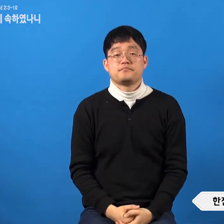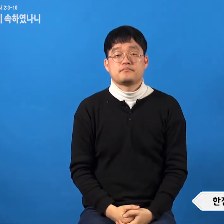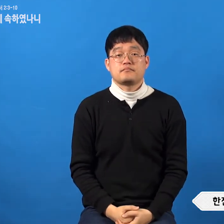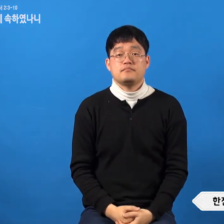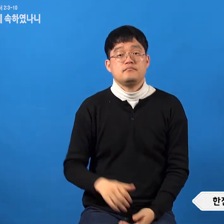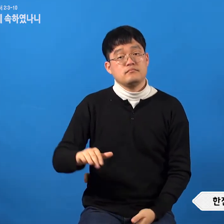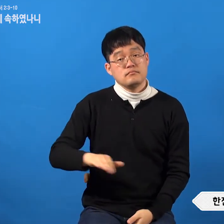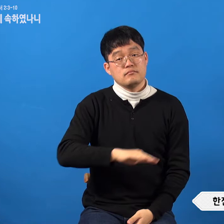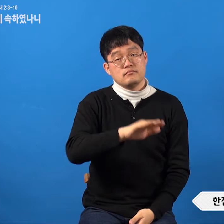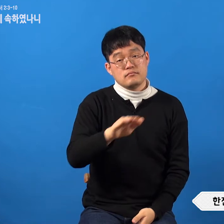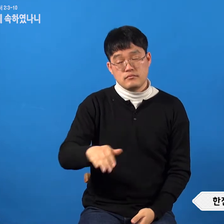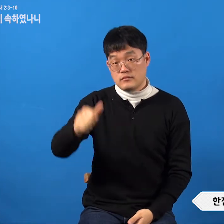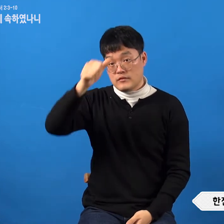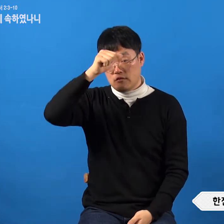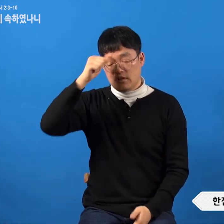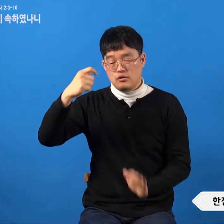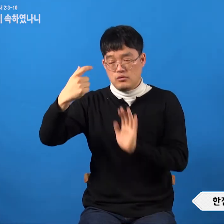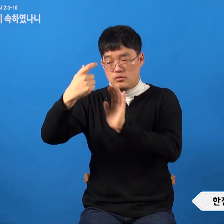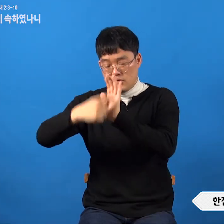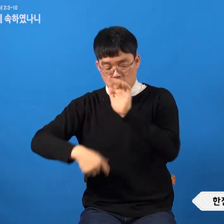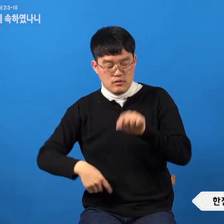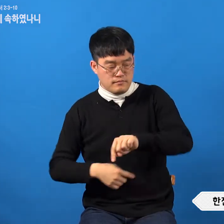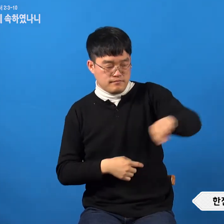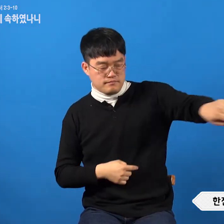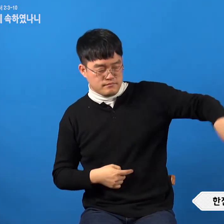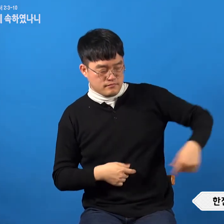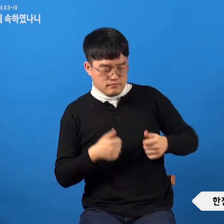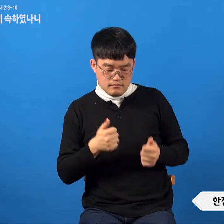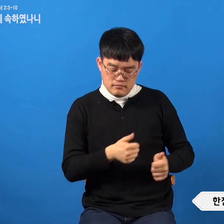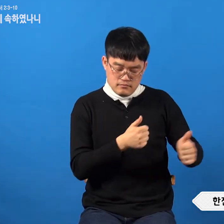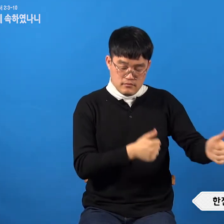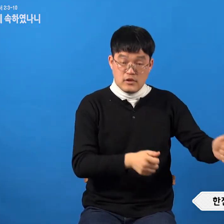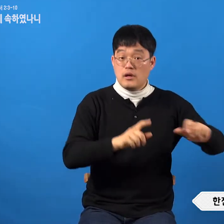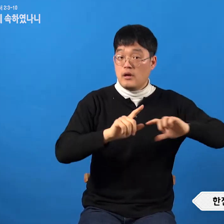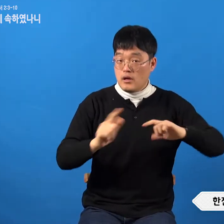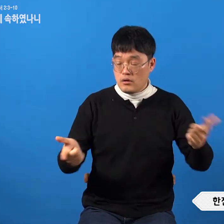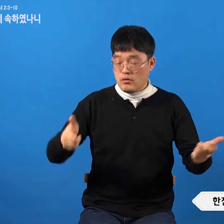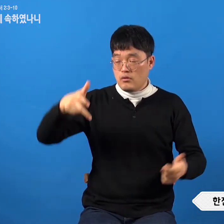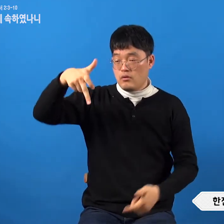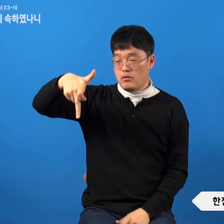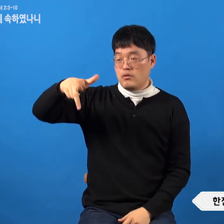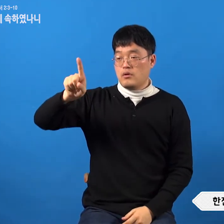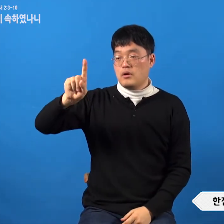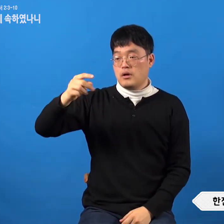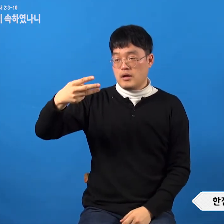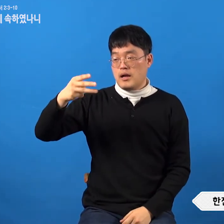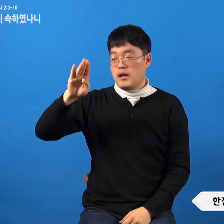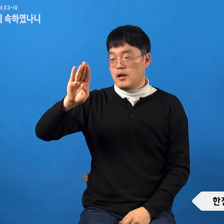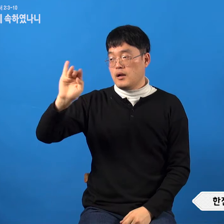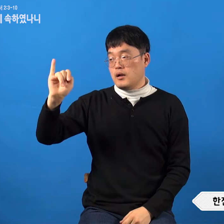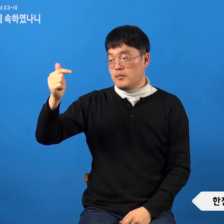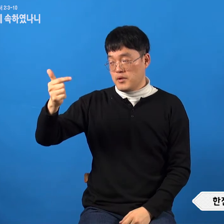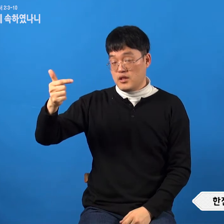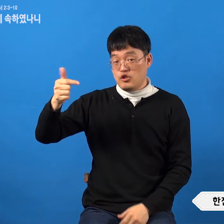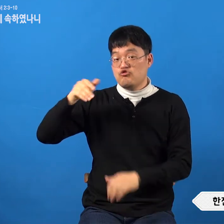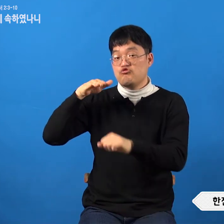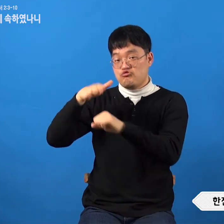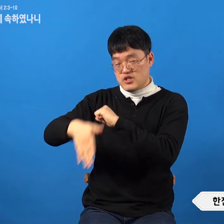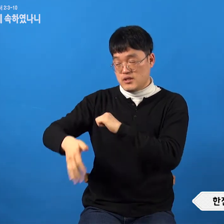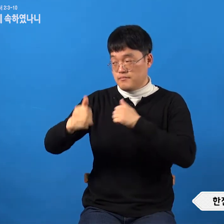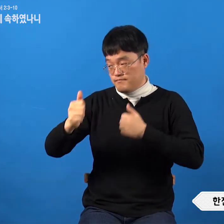우리 장로교는 그런 알미니안주의를 따르지 않고 칼빈주의를 따릅니다.